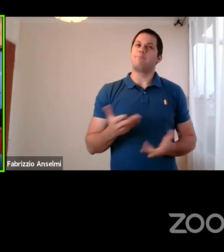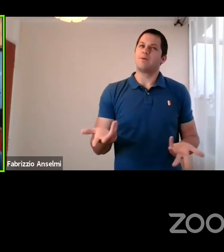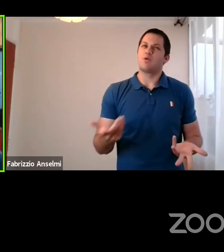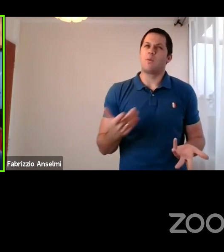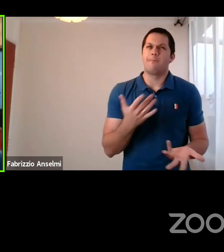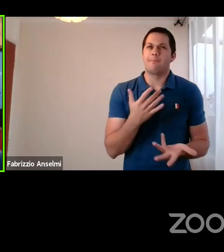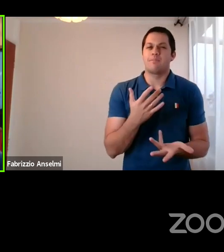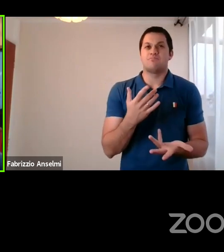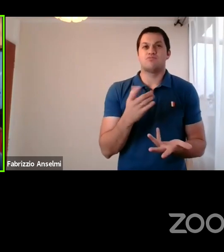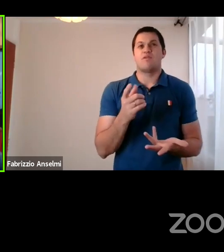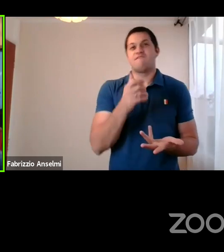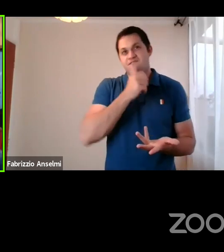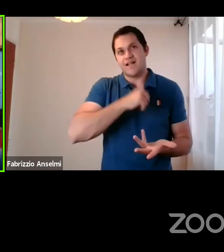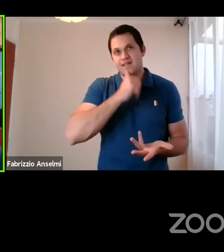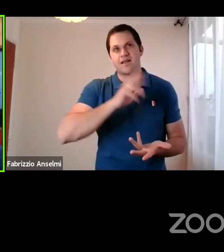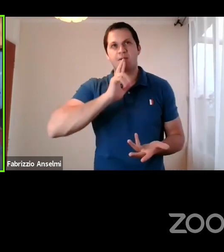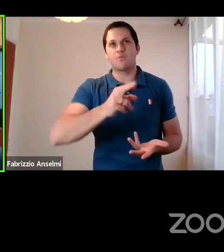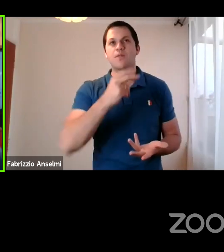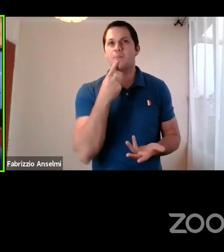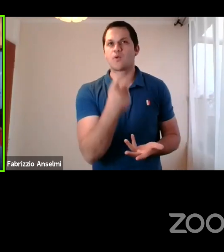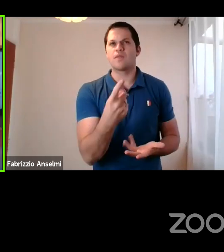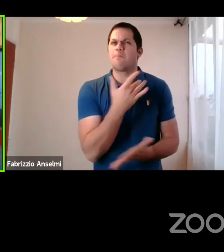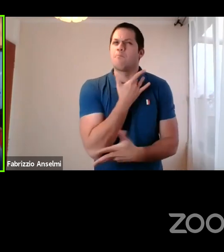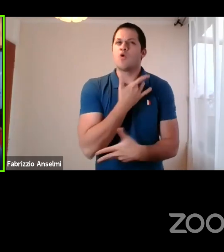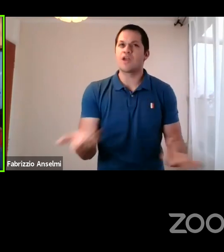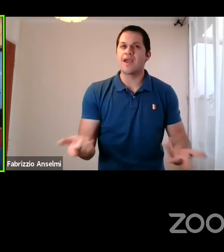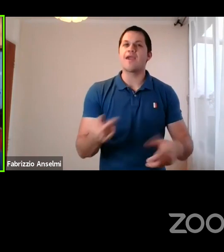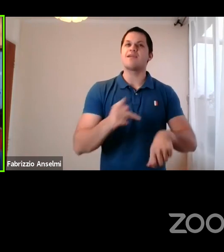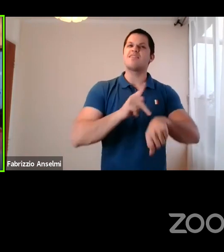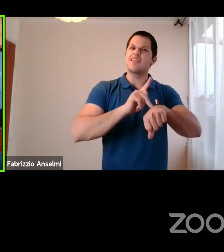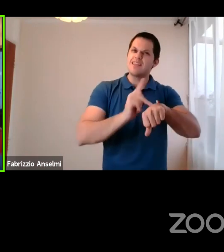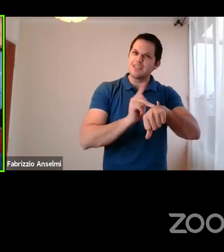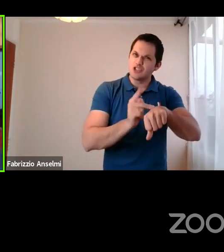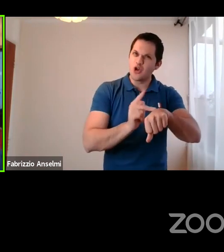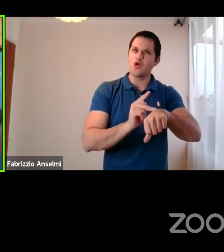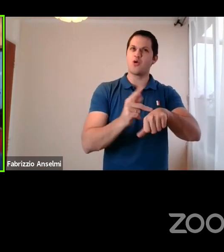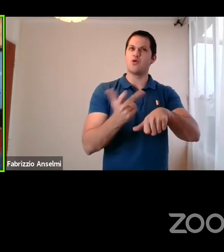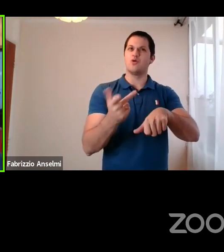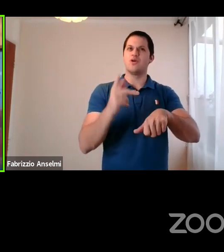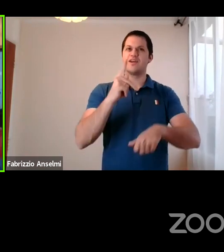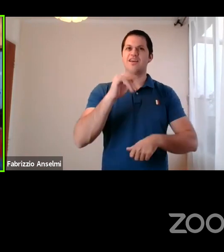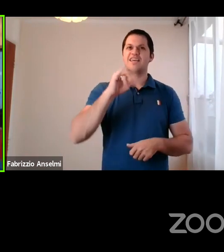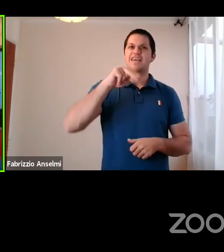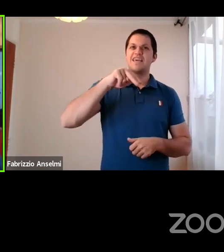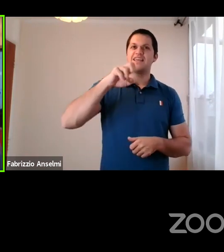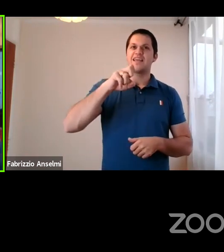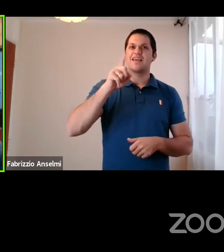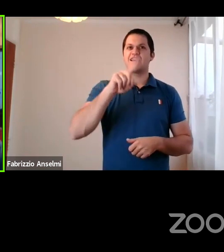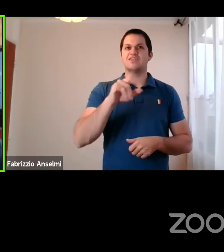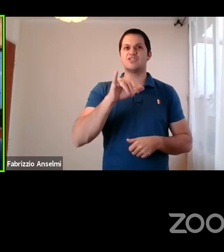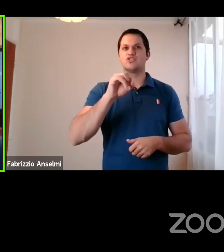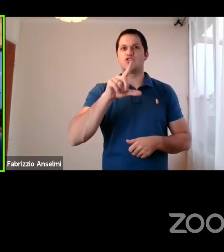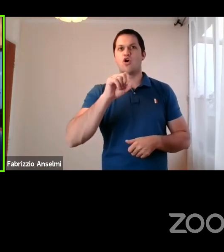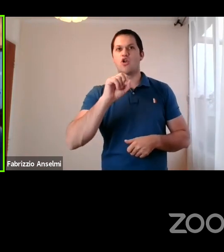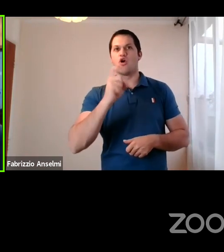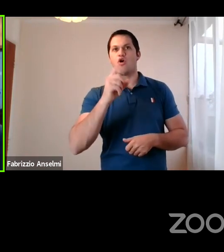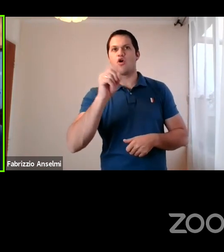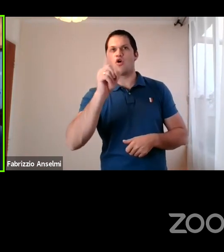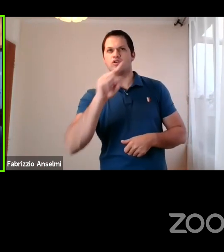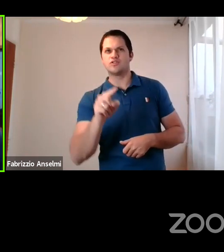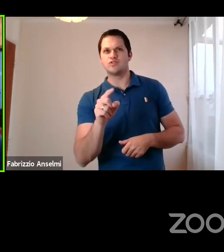llamamos kinesiólogos? ¿En qué momento a alguien se le ocurrió pasar de, digamos, de terapia a logos?